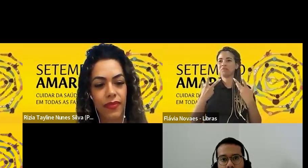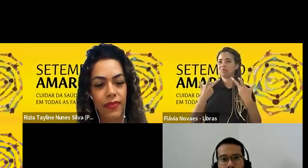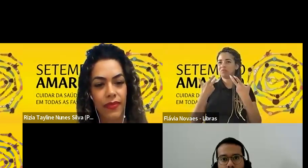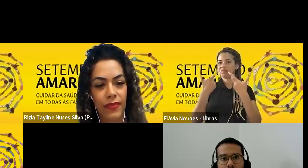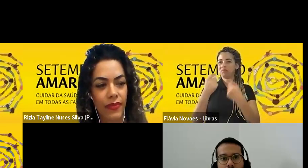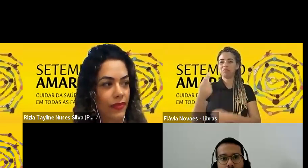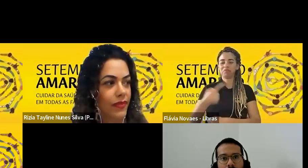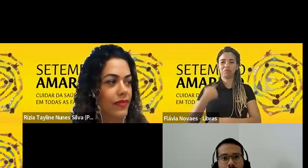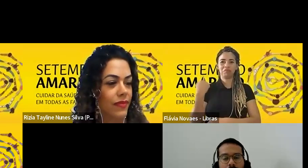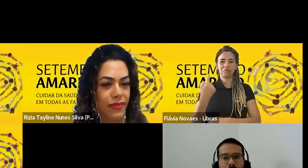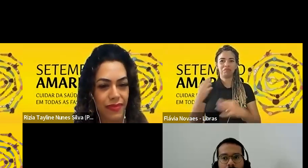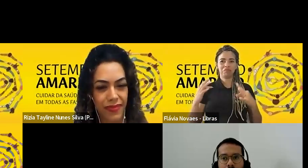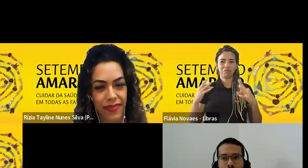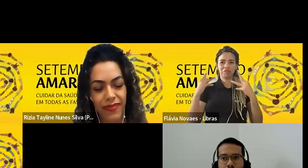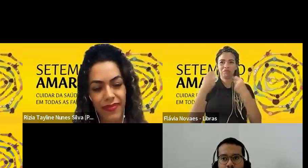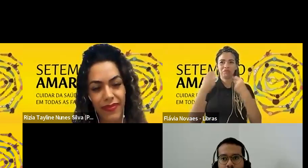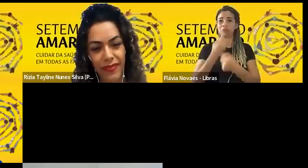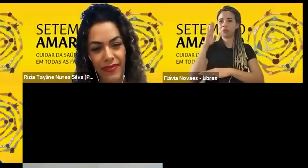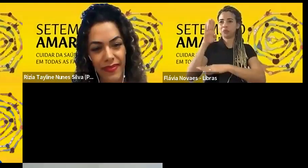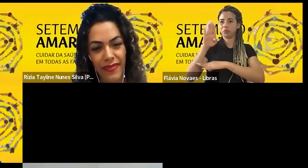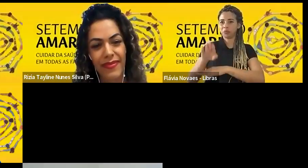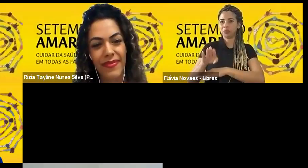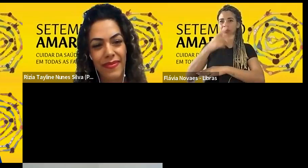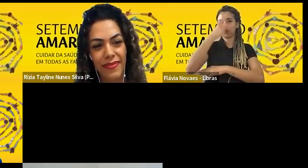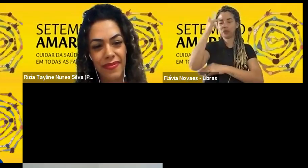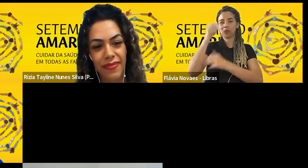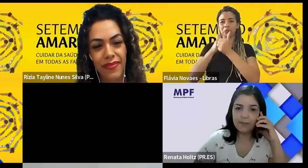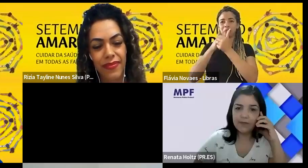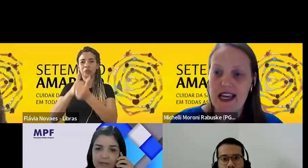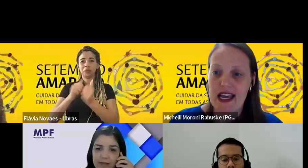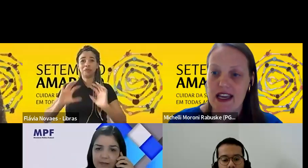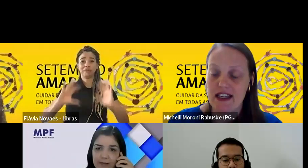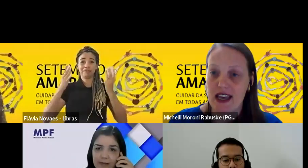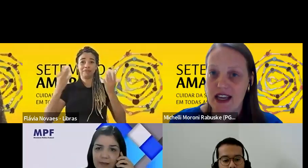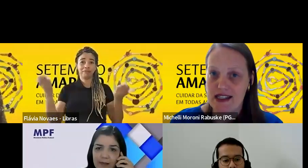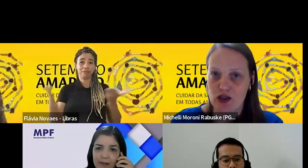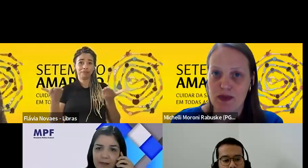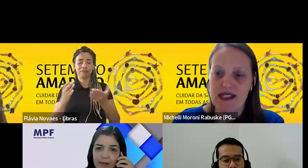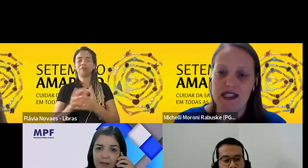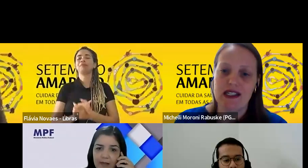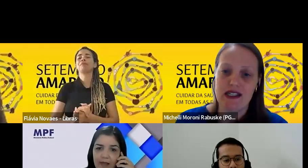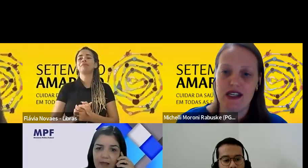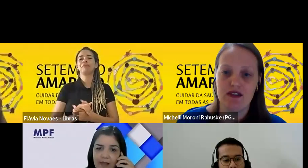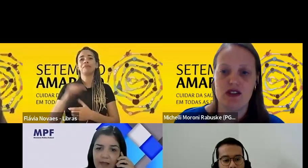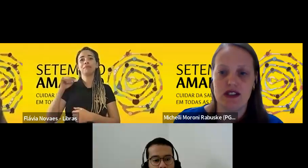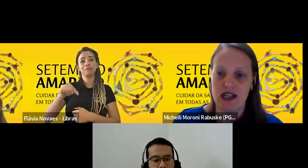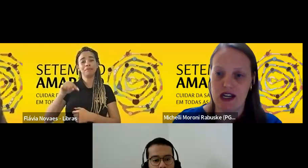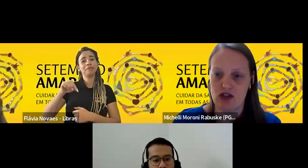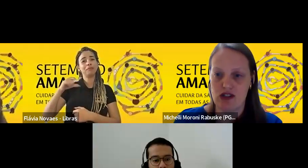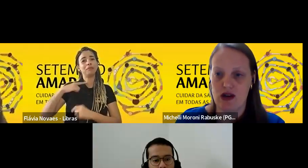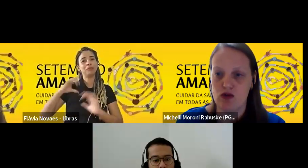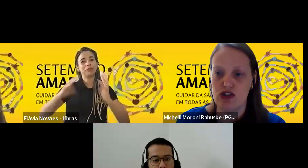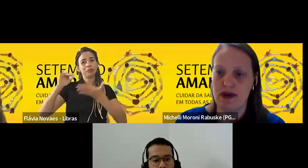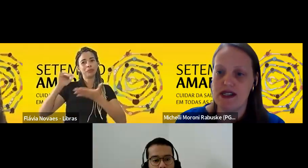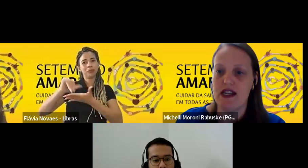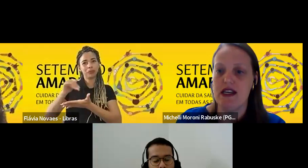e todas. Boa tarde a quem nos acompanha no evento de hoje, que é realizado pela Secretaria de Serviços